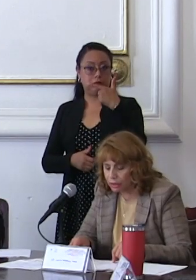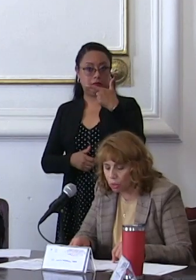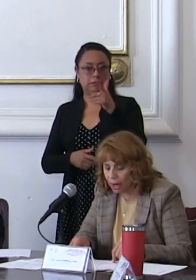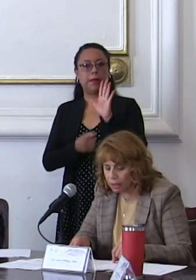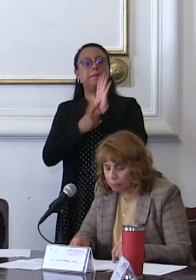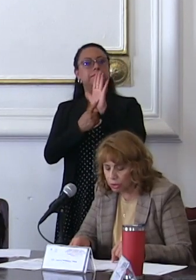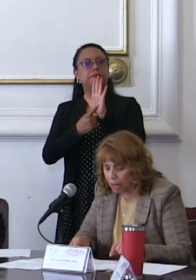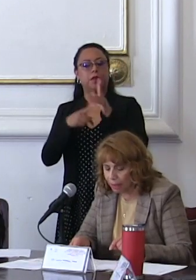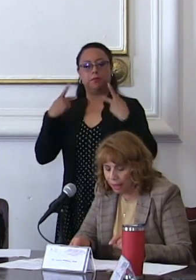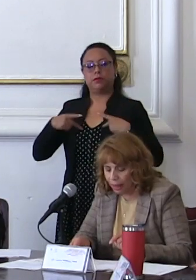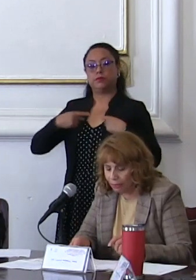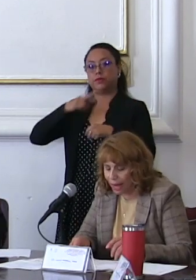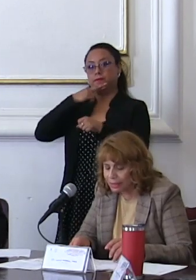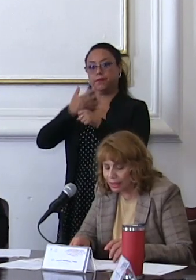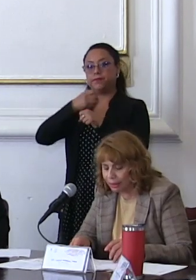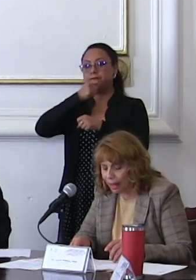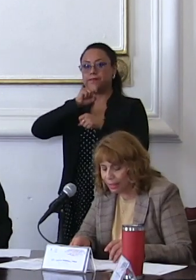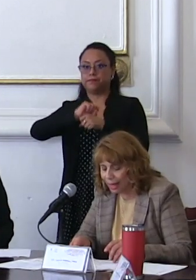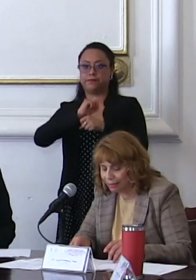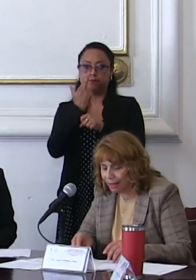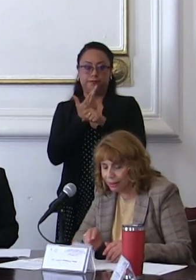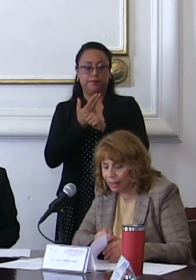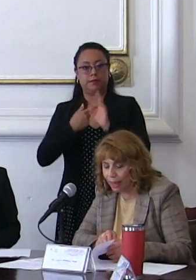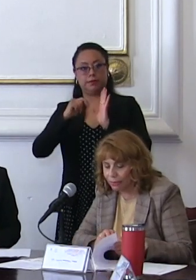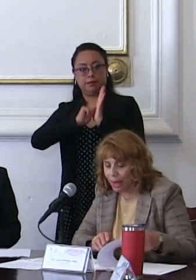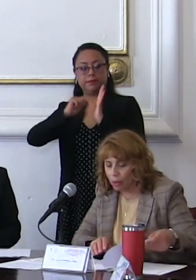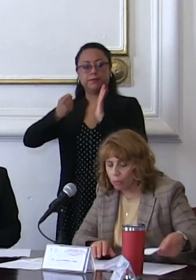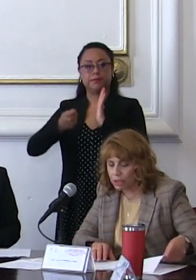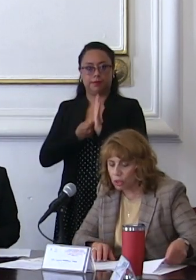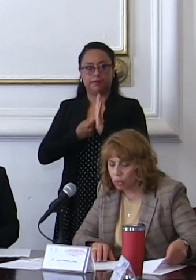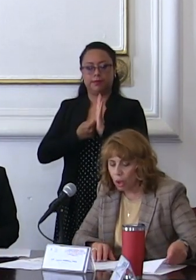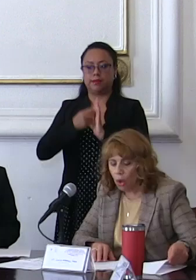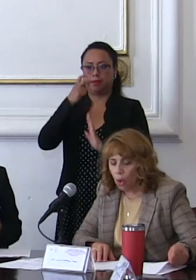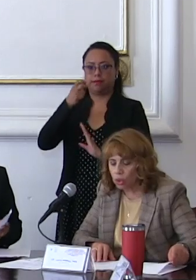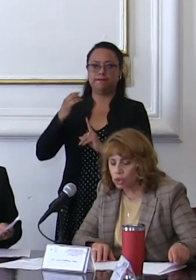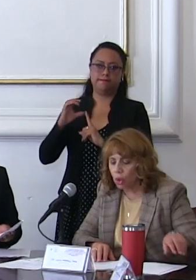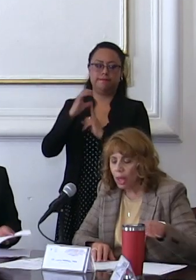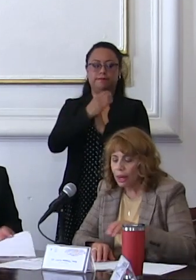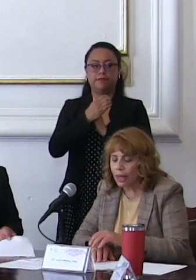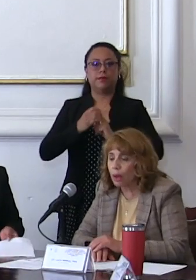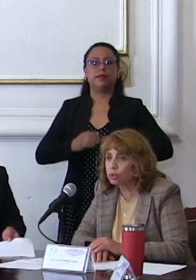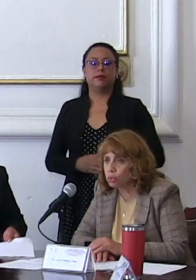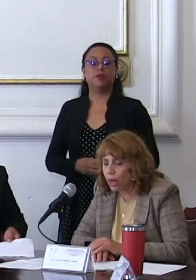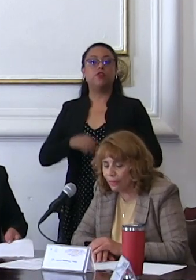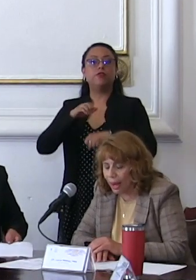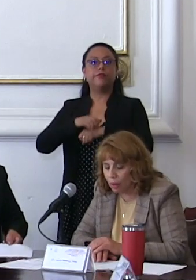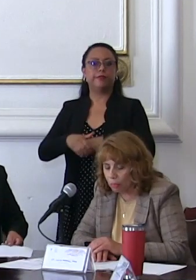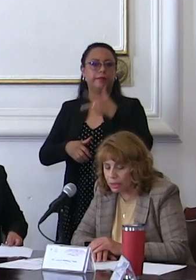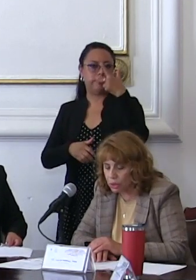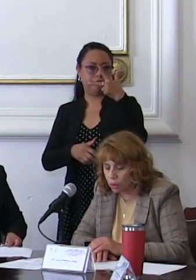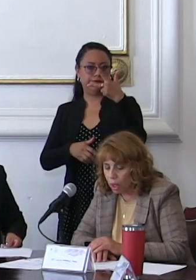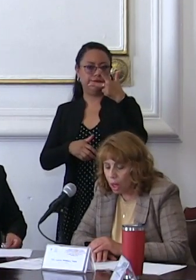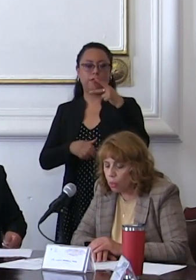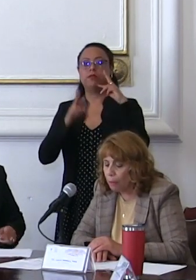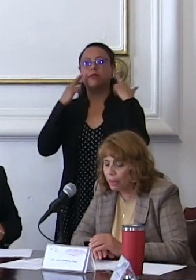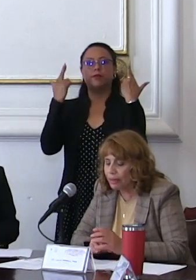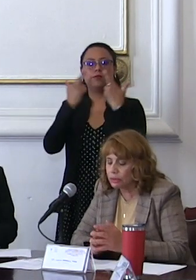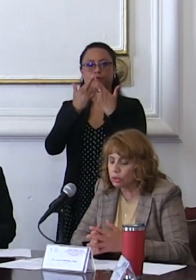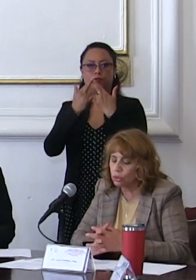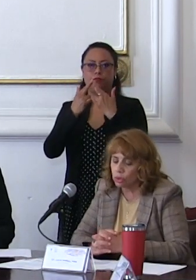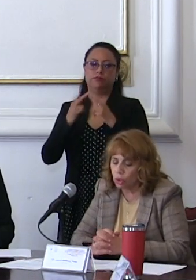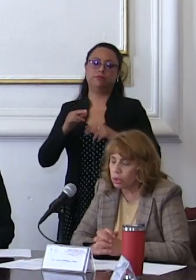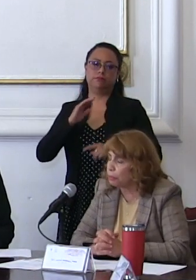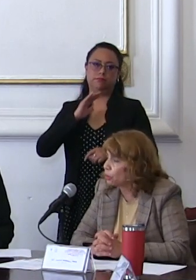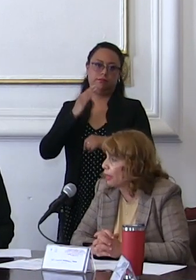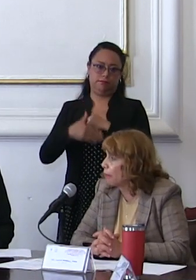de la persona responsable de la Secretaría Técnica de la comisión. 8. Clausura de la comisión. Cumplida